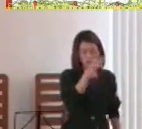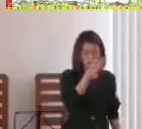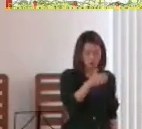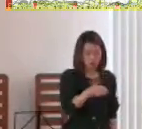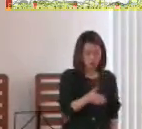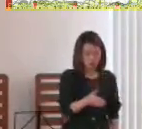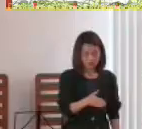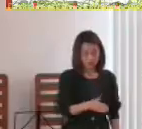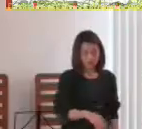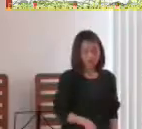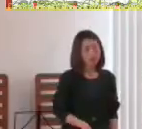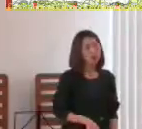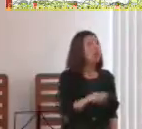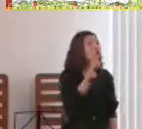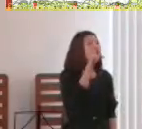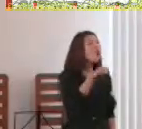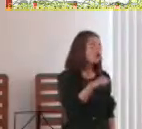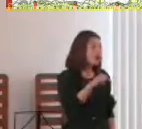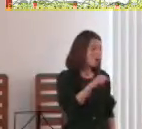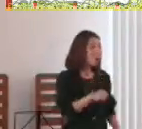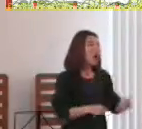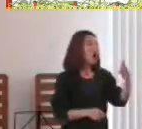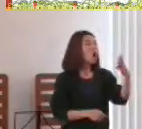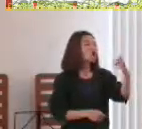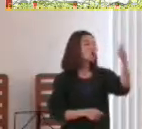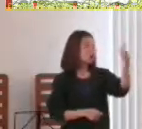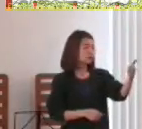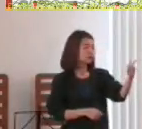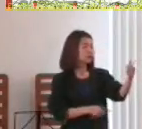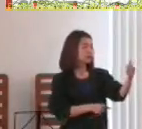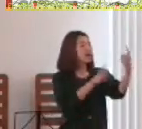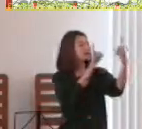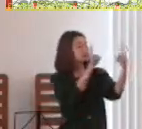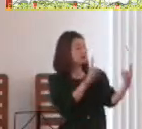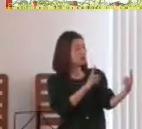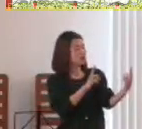これはヨセフに対して現れたところですね。ヨセフが、